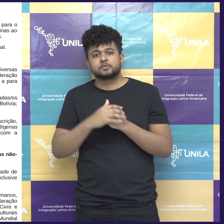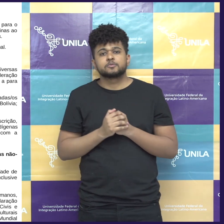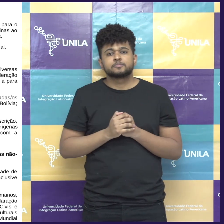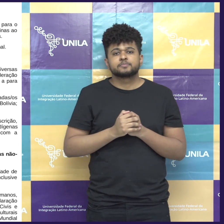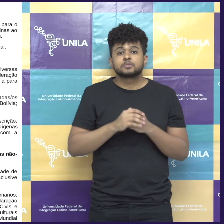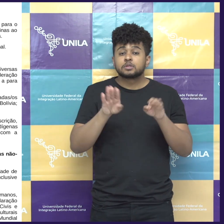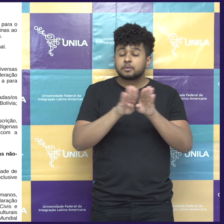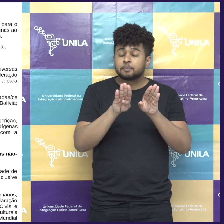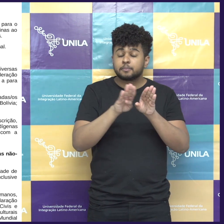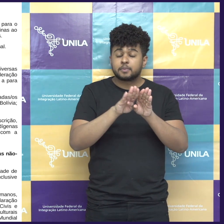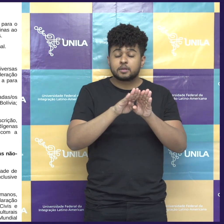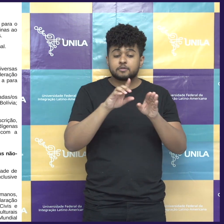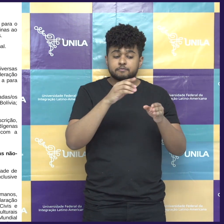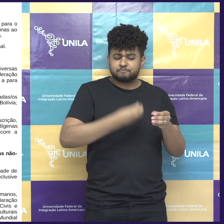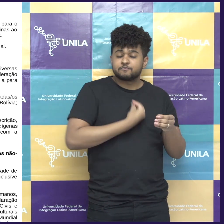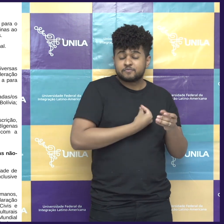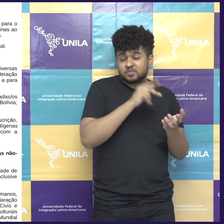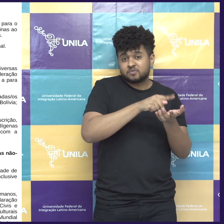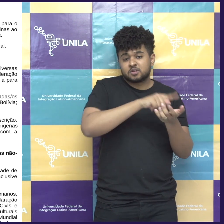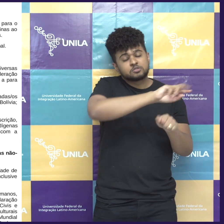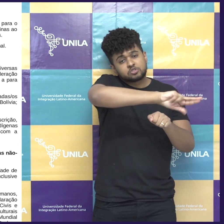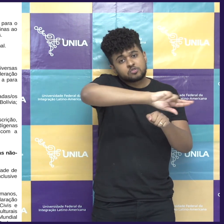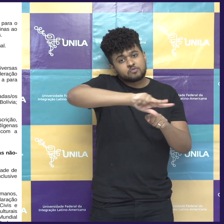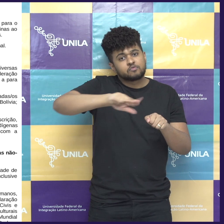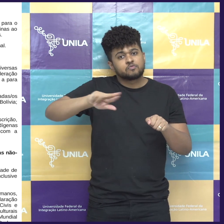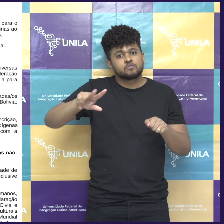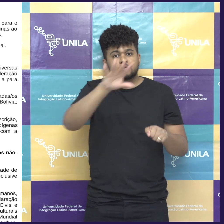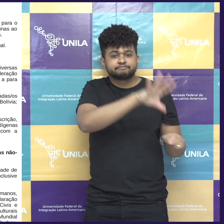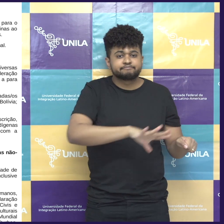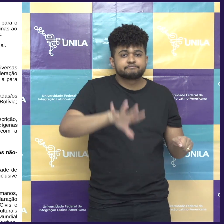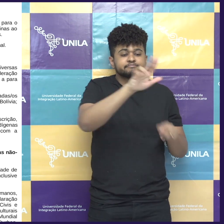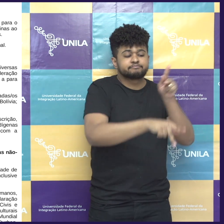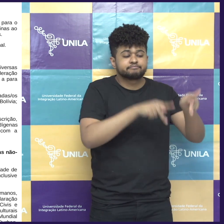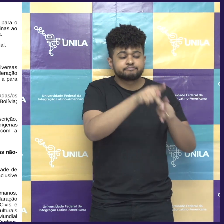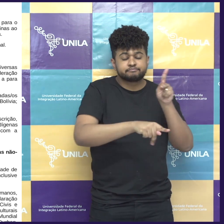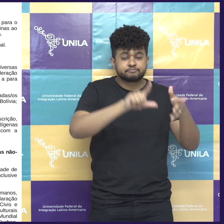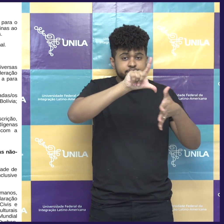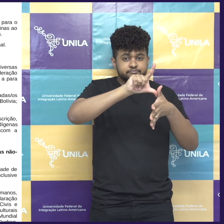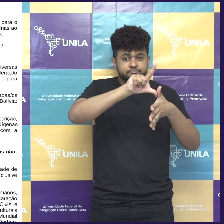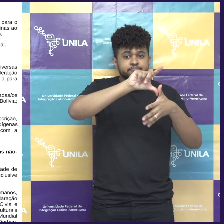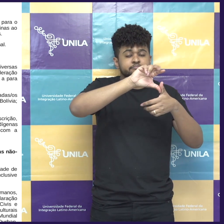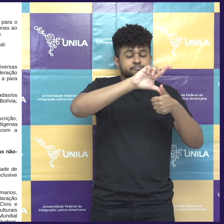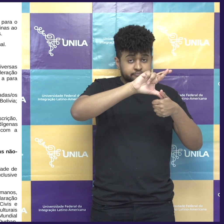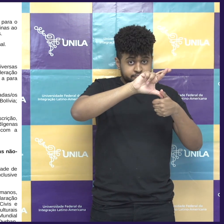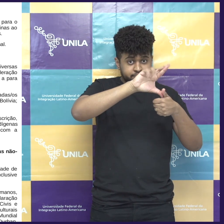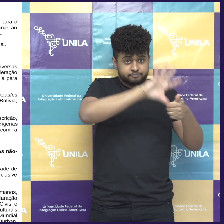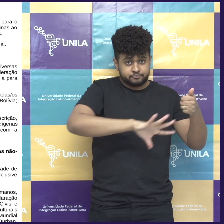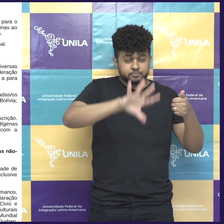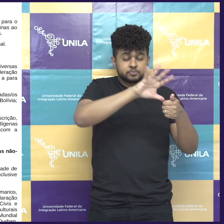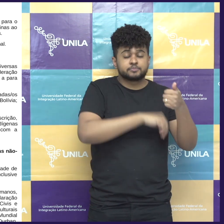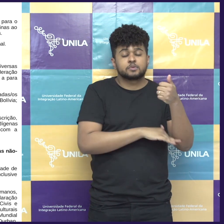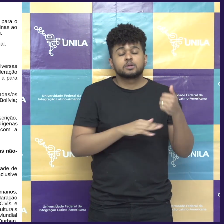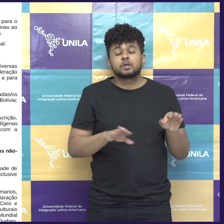e considerando a realidade das diversas nações e povos que compõem a América Latina e Caribe, levando